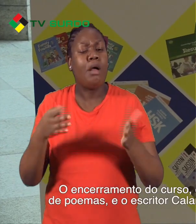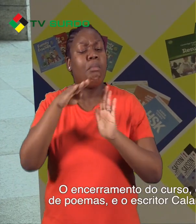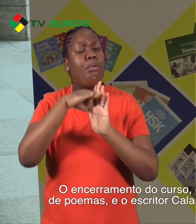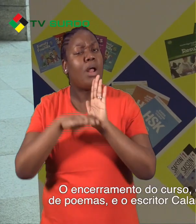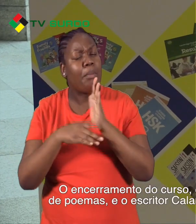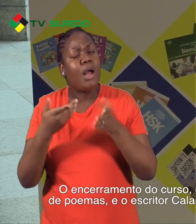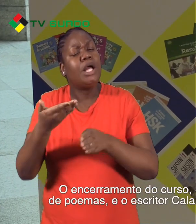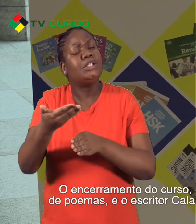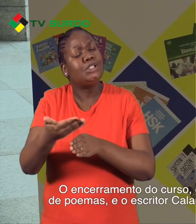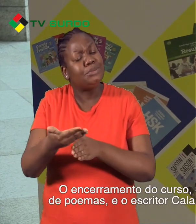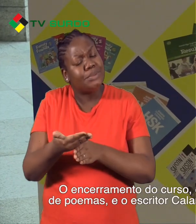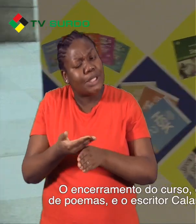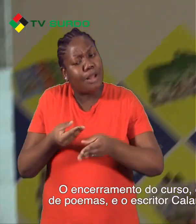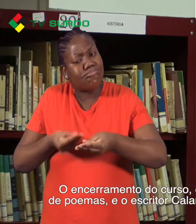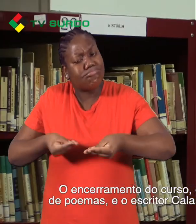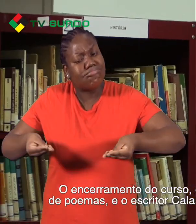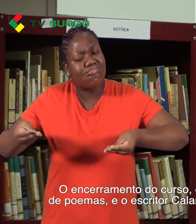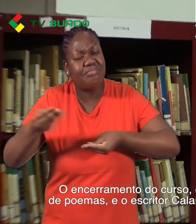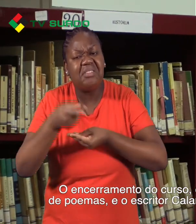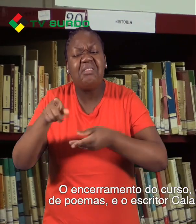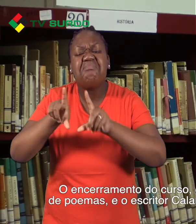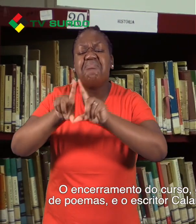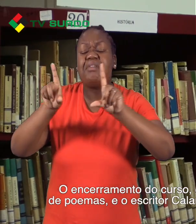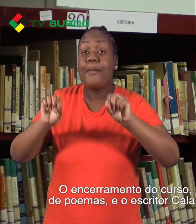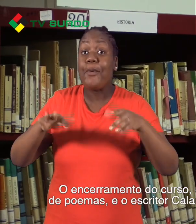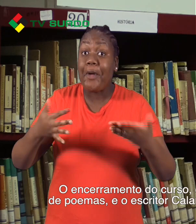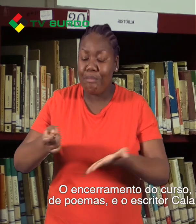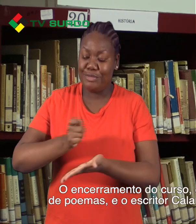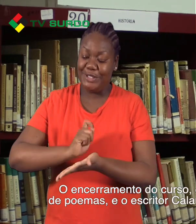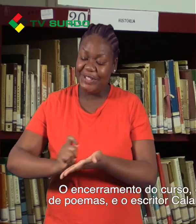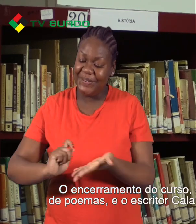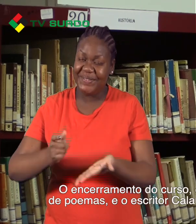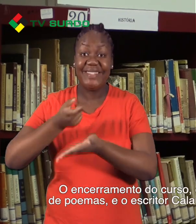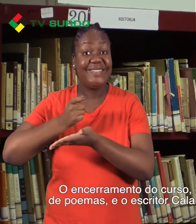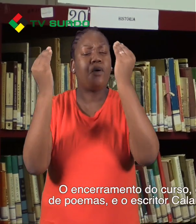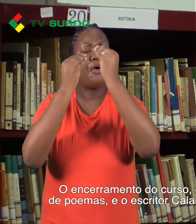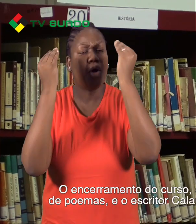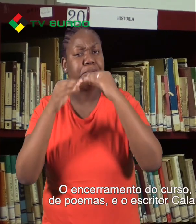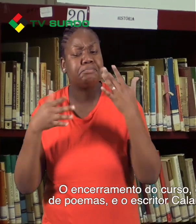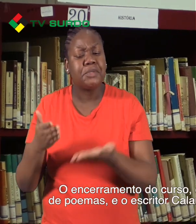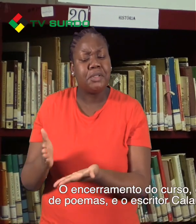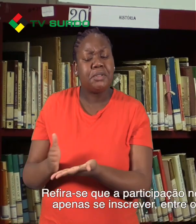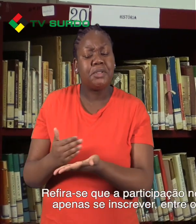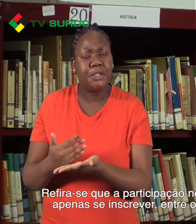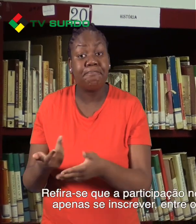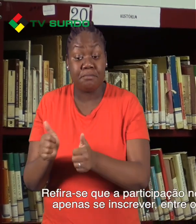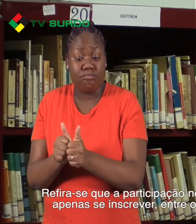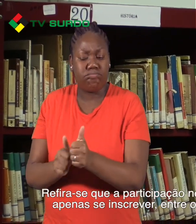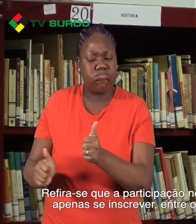O encerramento do curso está reservado à declamação de poemas e o escritor Calando da Silva é a figura de cartaz.